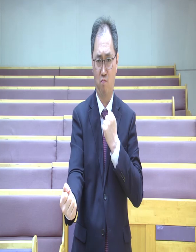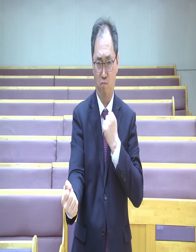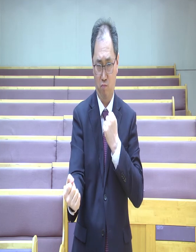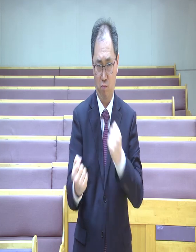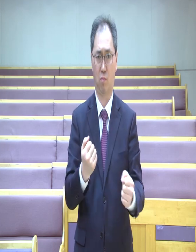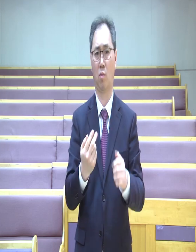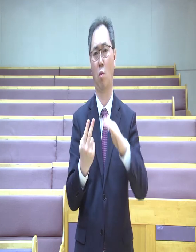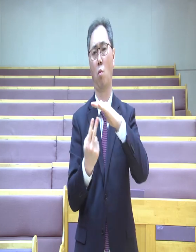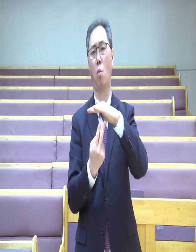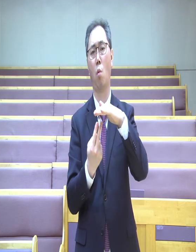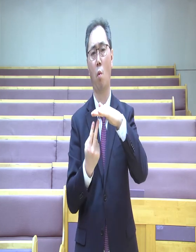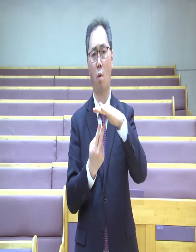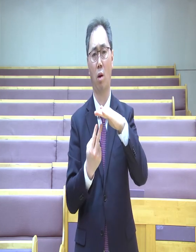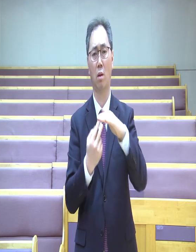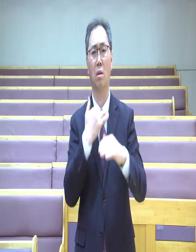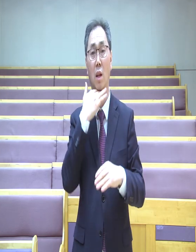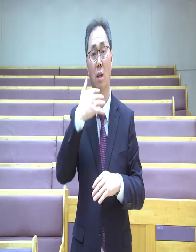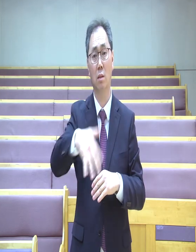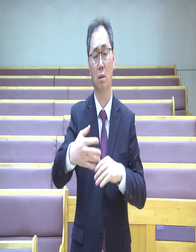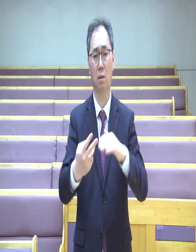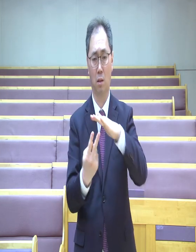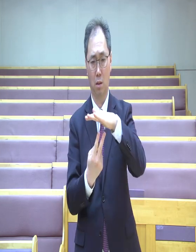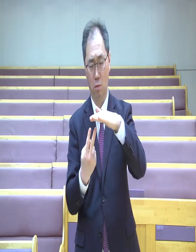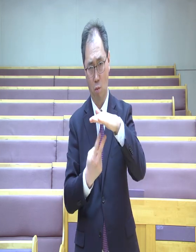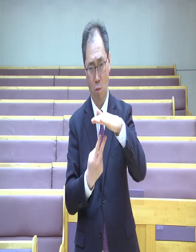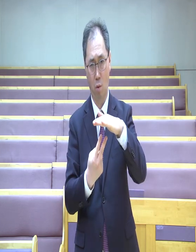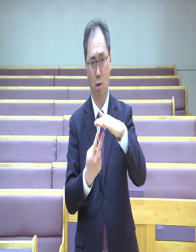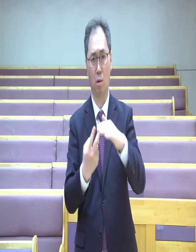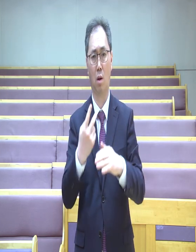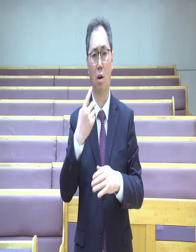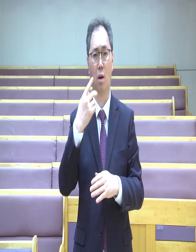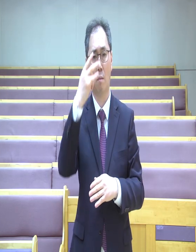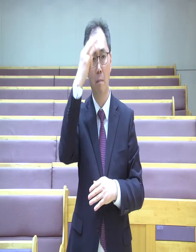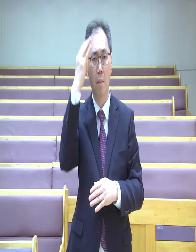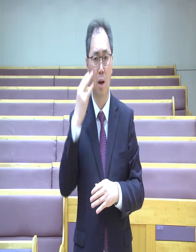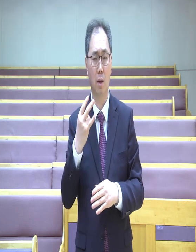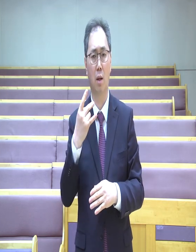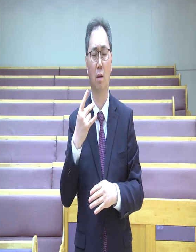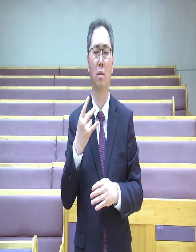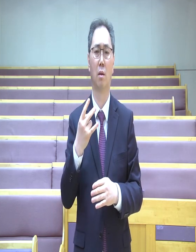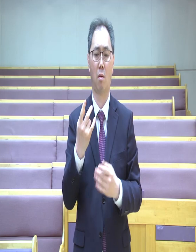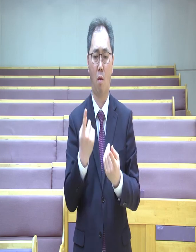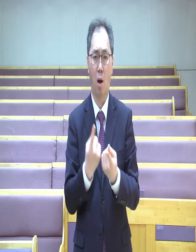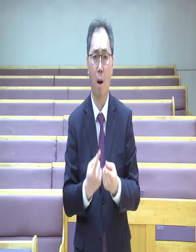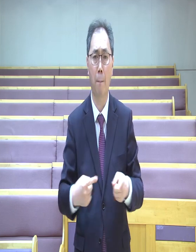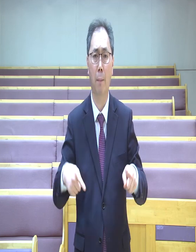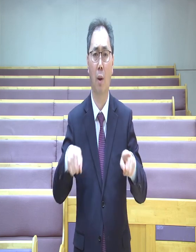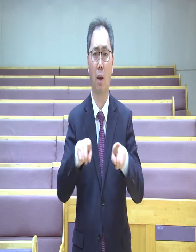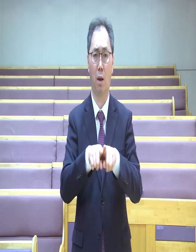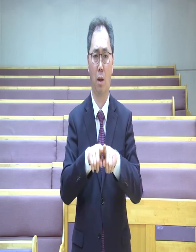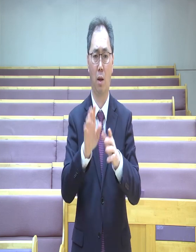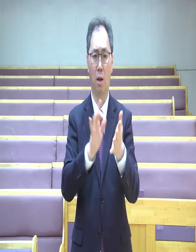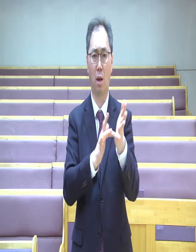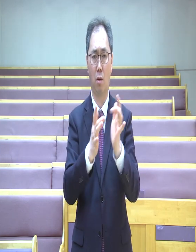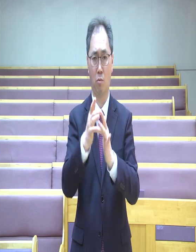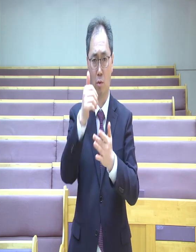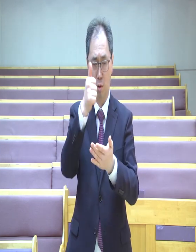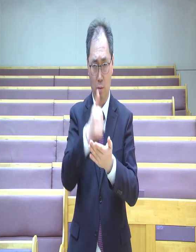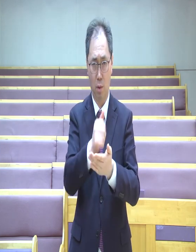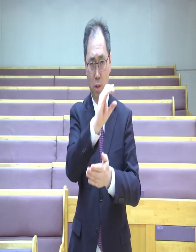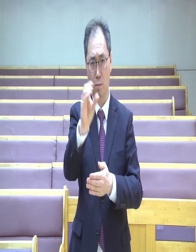유일하게 십자가 곁에서 예수님의 죽음을 가까이서 지켜본 이가 바로 요한이었습니다.